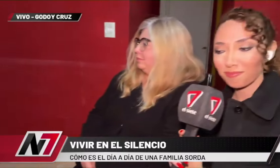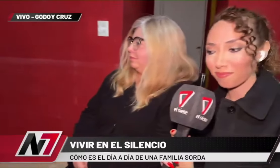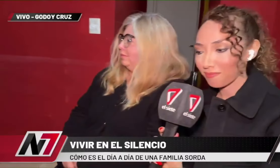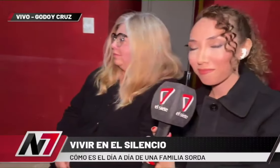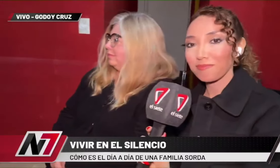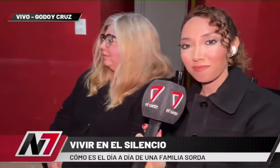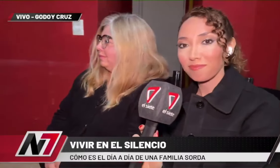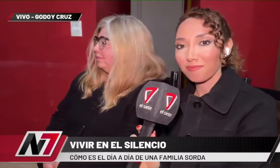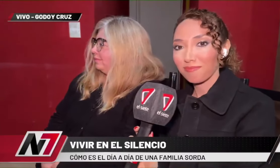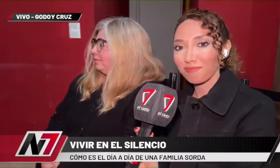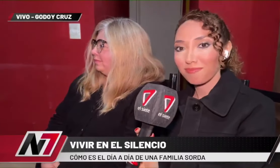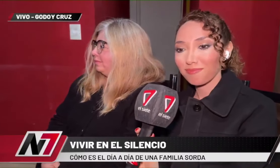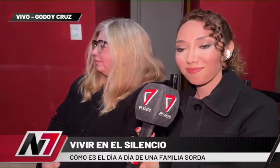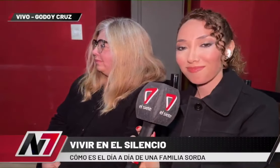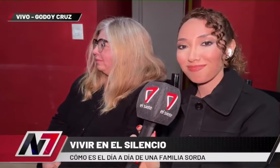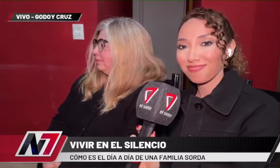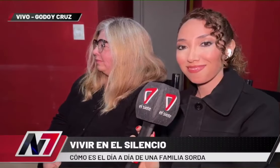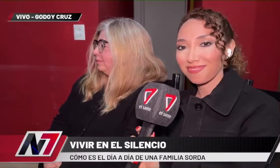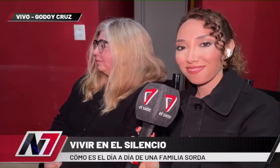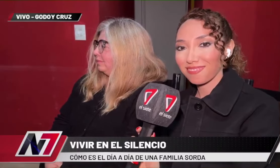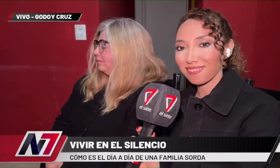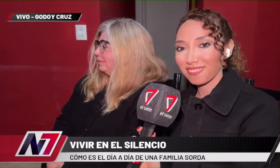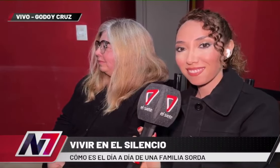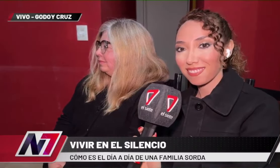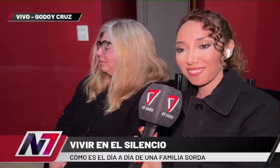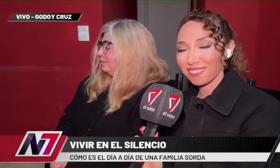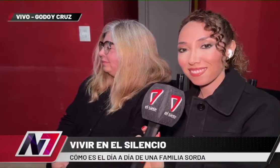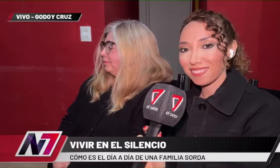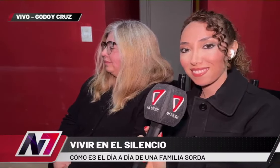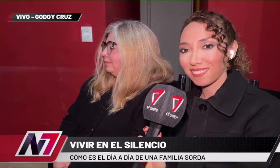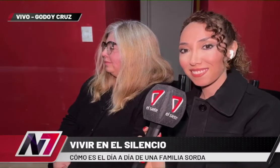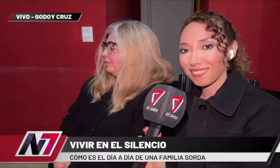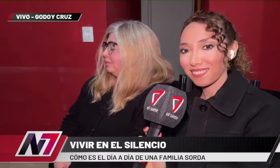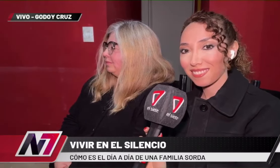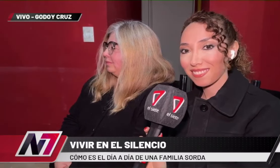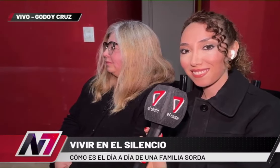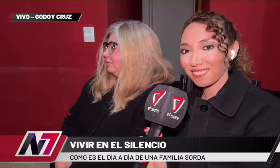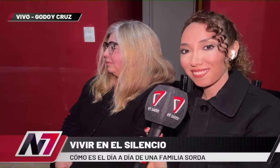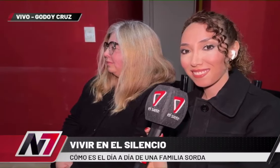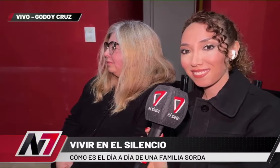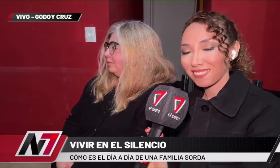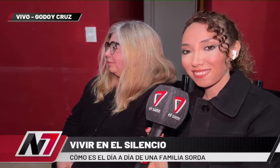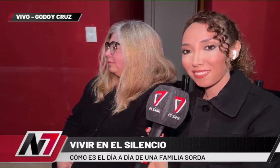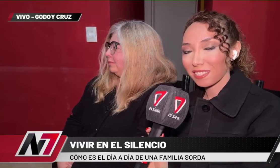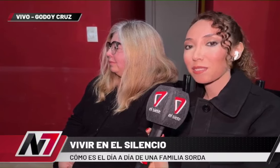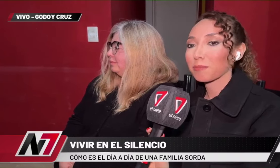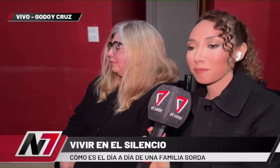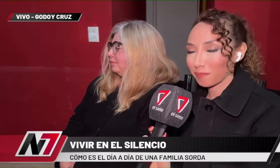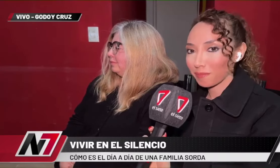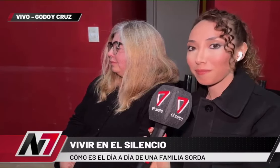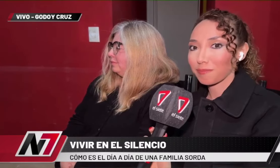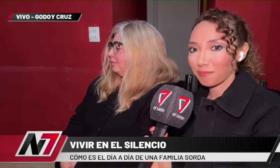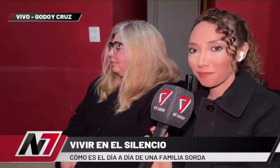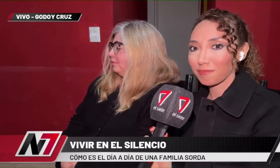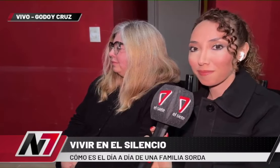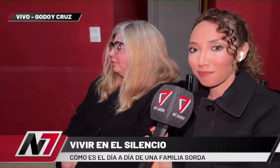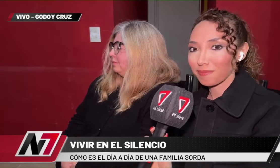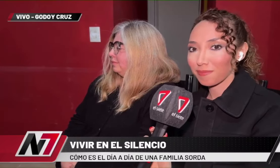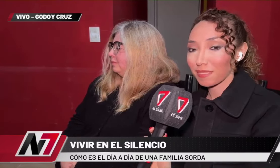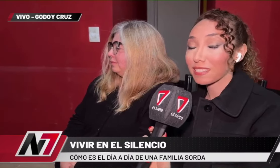cuando lo vi gesticular. Los gestos de la cara también son clave en el lenguaje de señas, ¿no? Por supuesto, lo más importante es lo que se hace con las manos y hay que